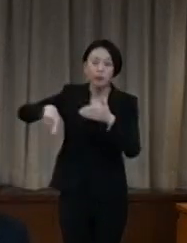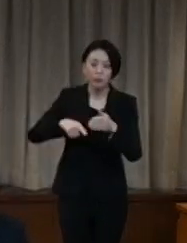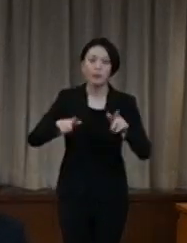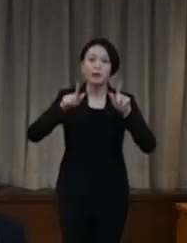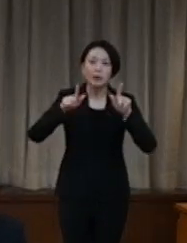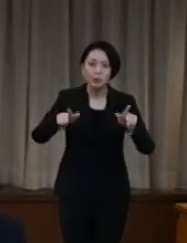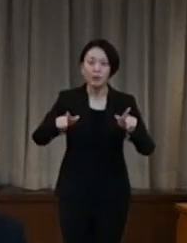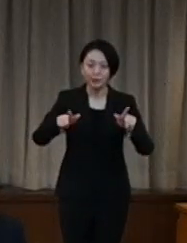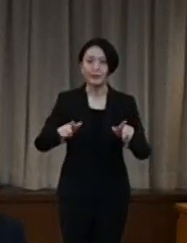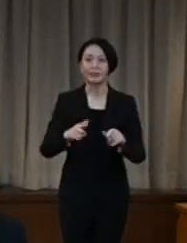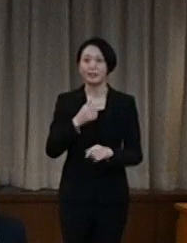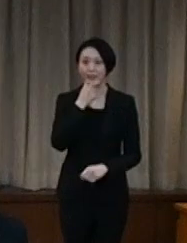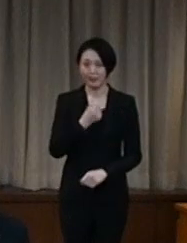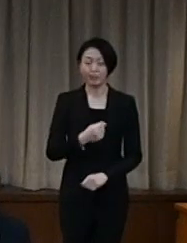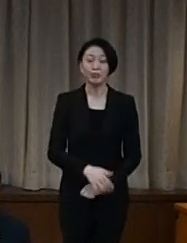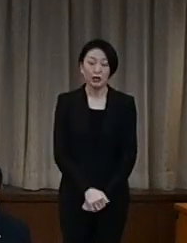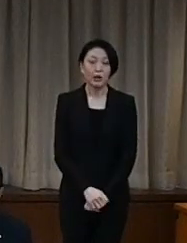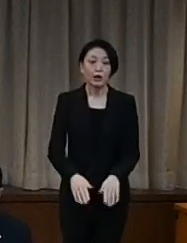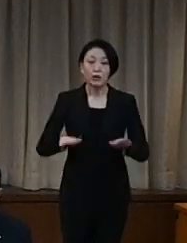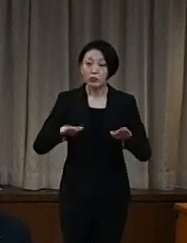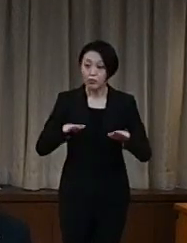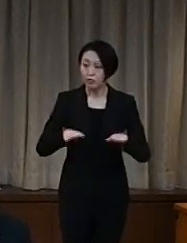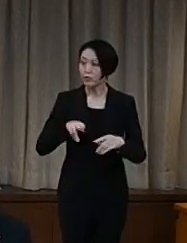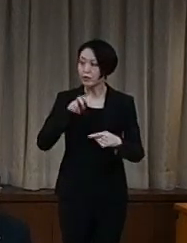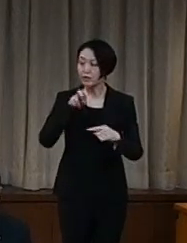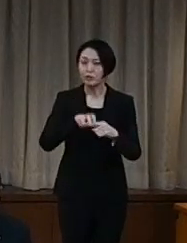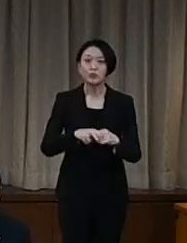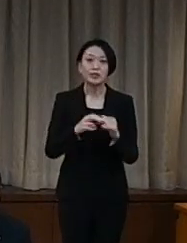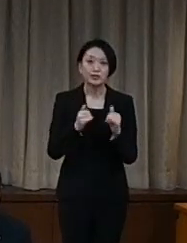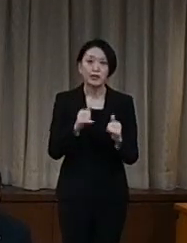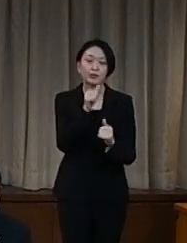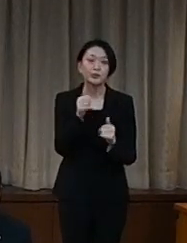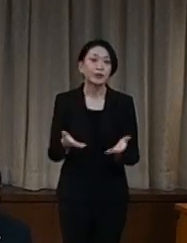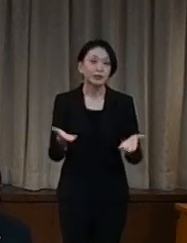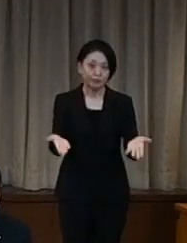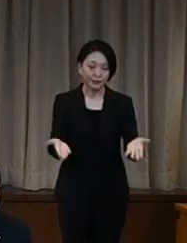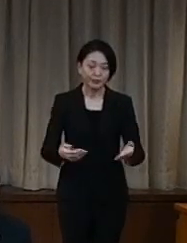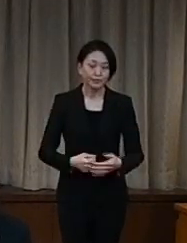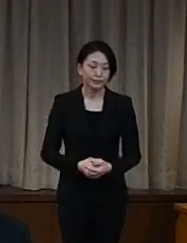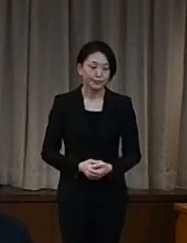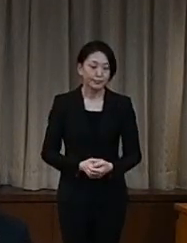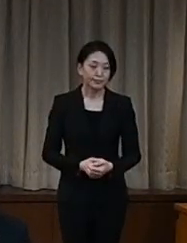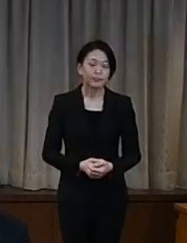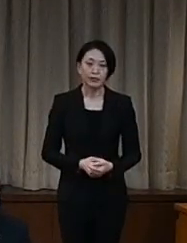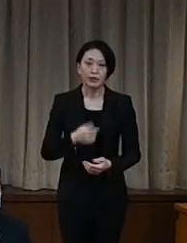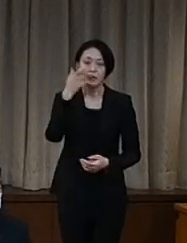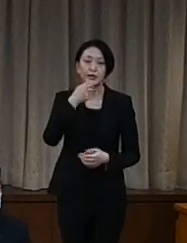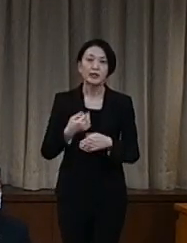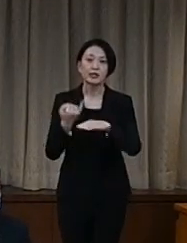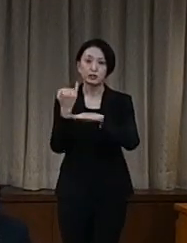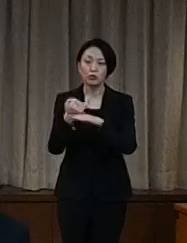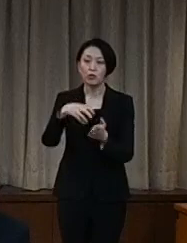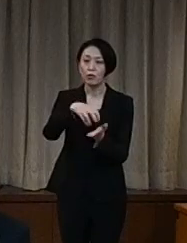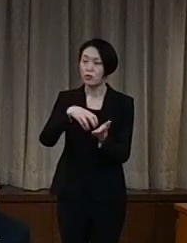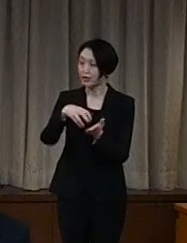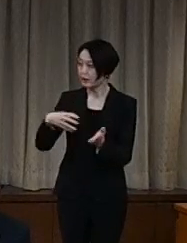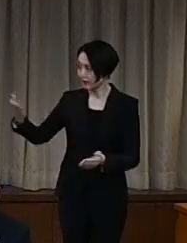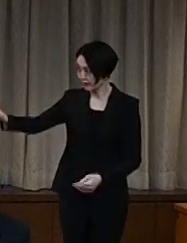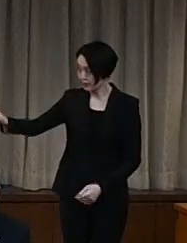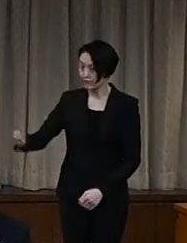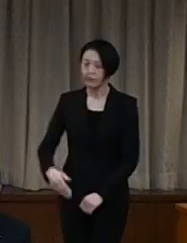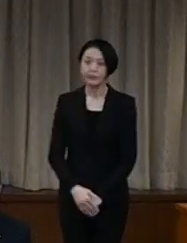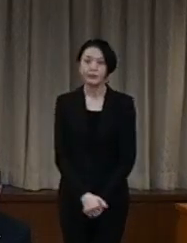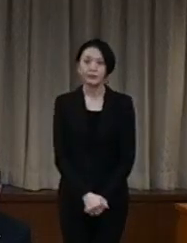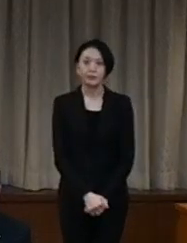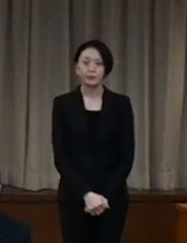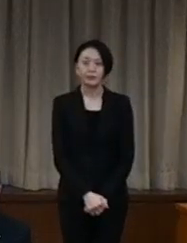ます。はじめに本日の出席者をご紹介させていただきます。仙台市長郡和子様でございます。 はい、郡です。 よろ